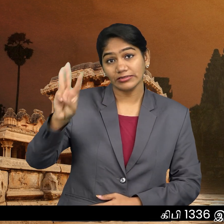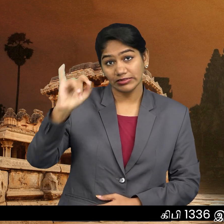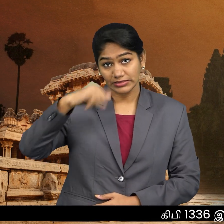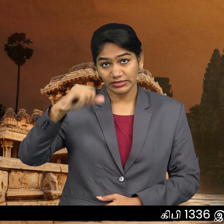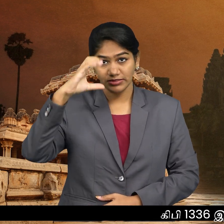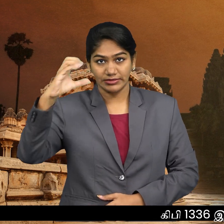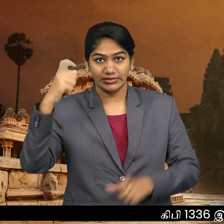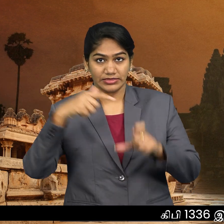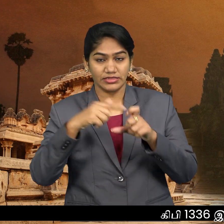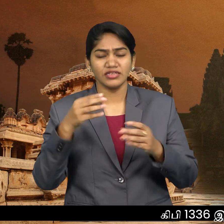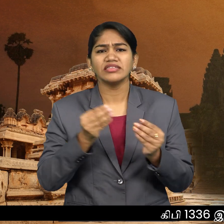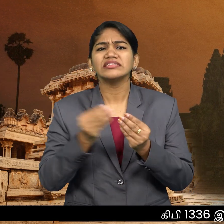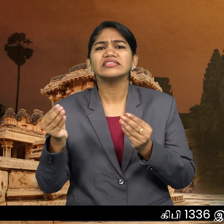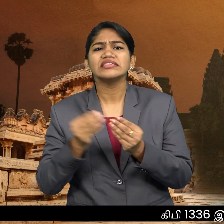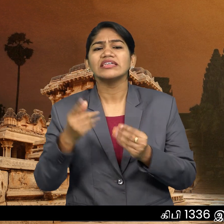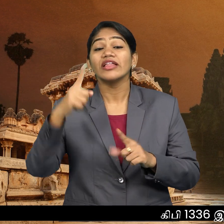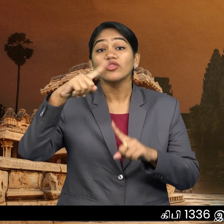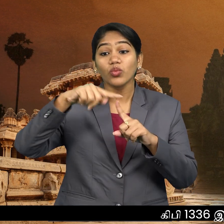கிபி